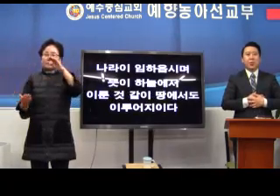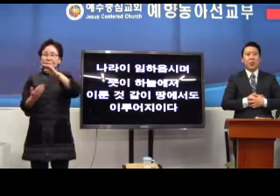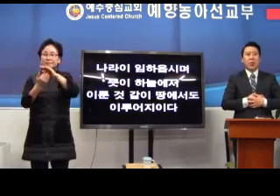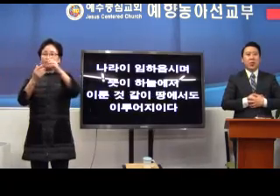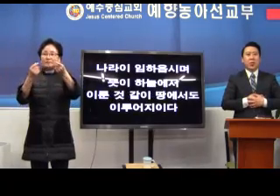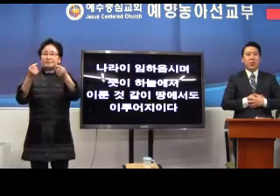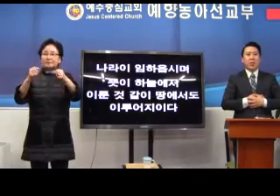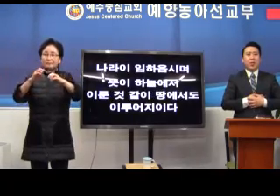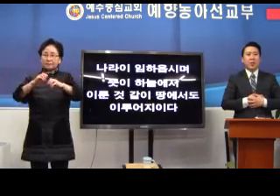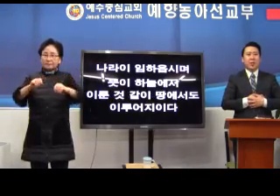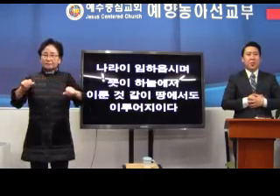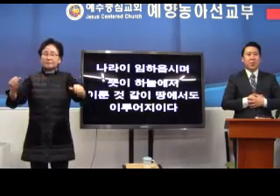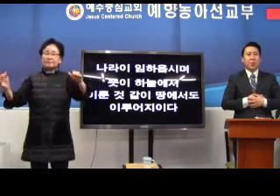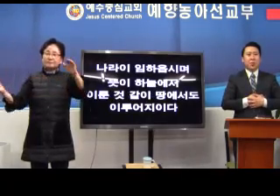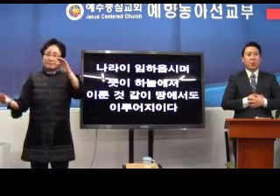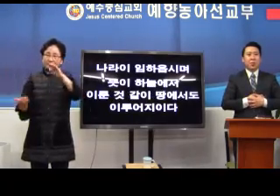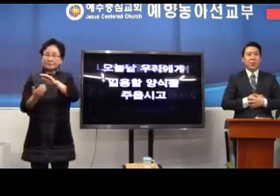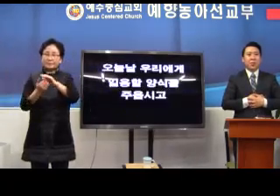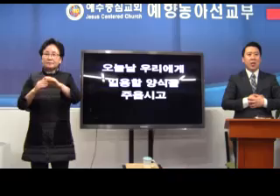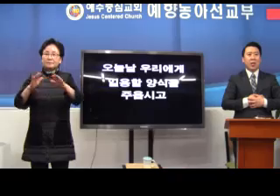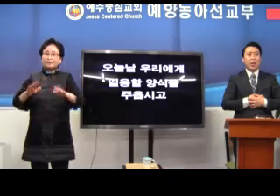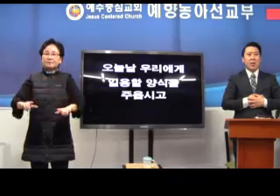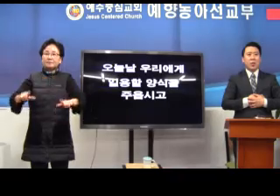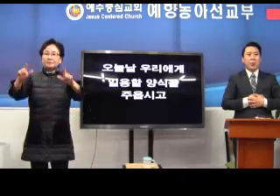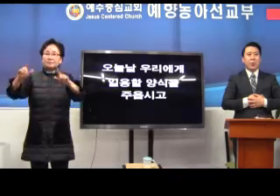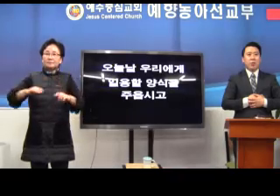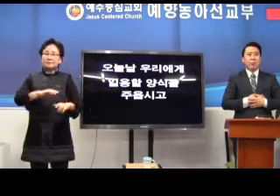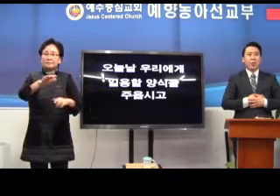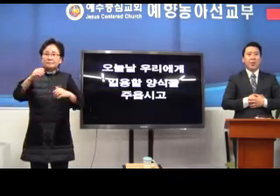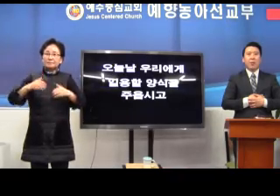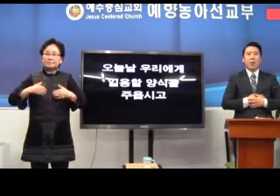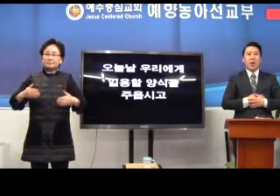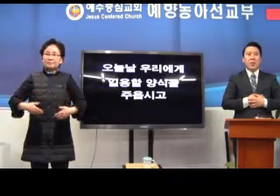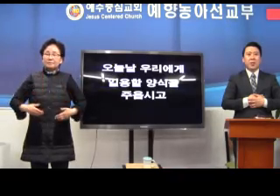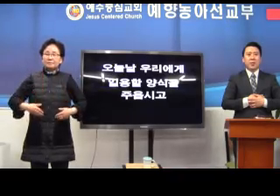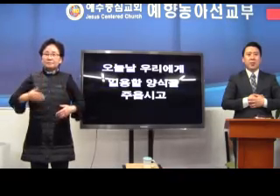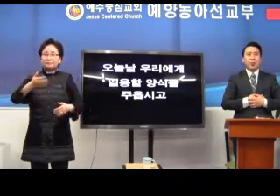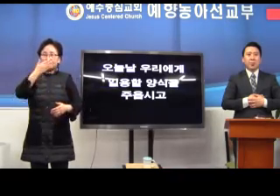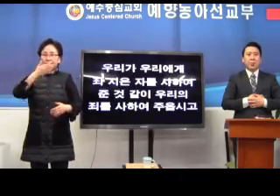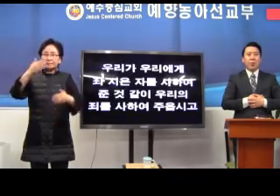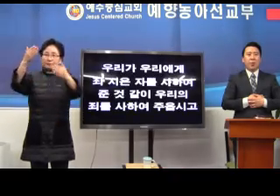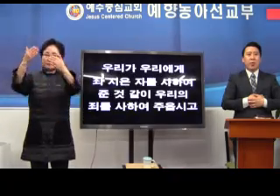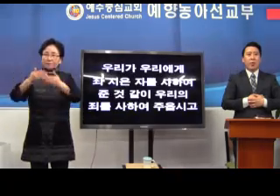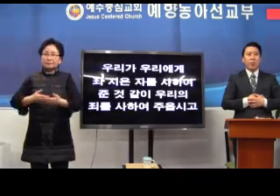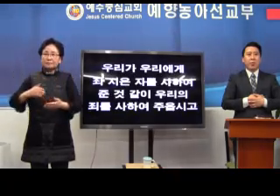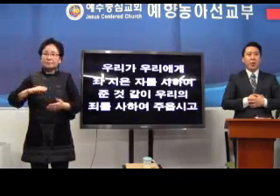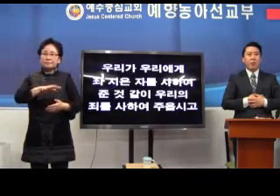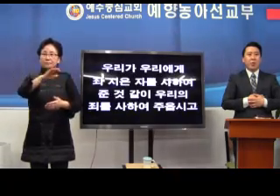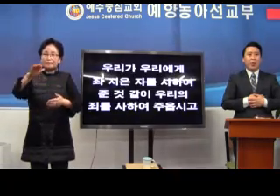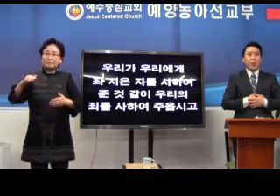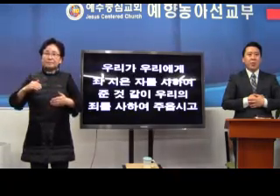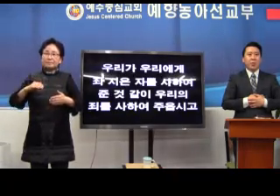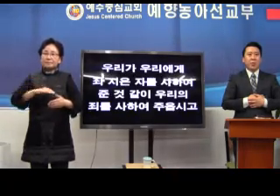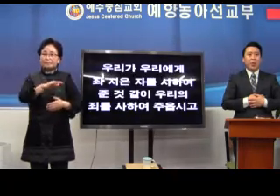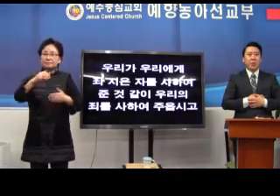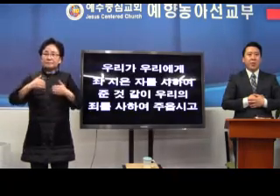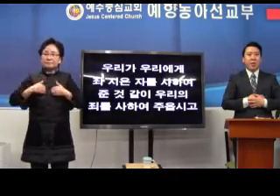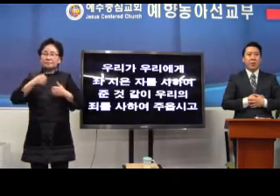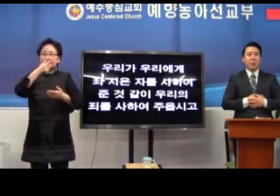것 같이 땅에서도 이루어지리이다. 오늘날 우리에게 일할 양식을 주옵시고 우리가 우리에게 죄 지은 자를 사하여 준